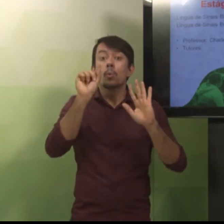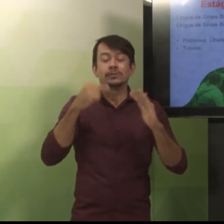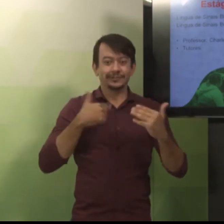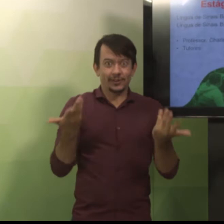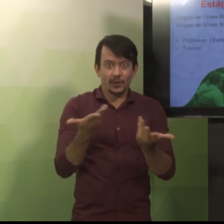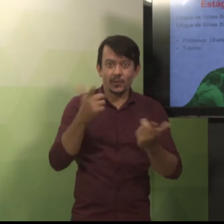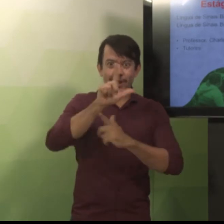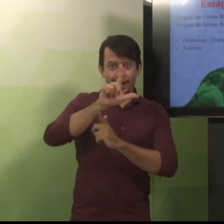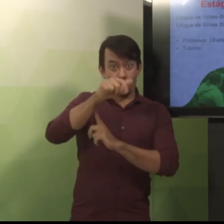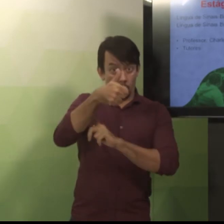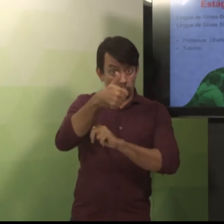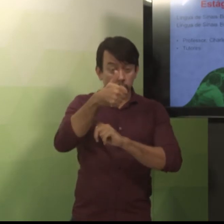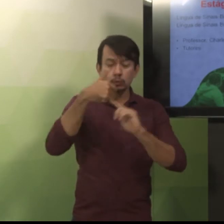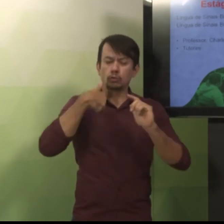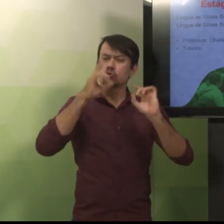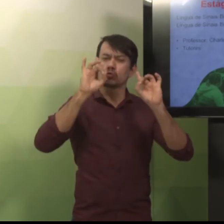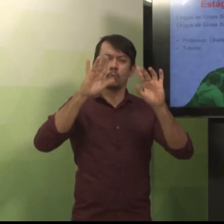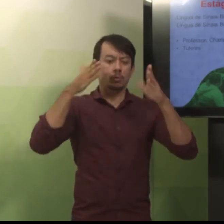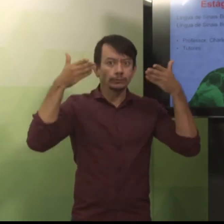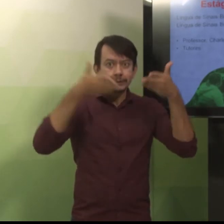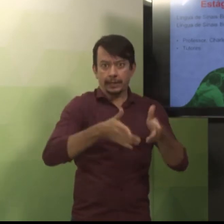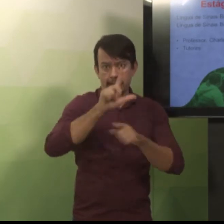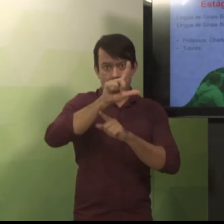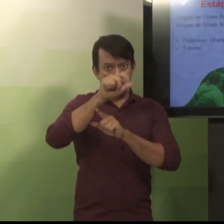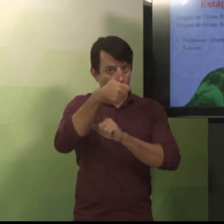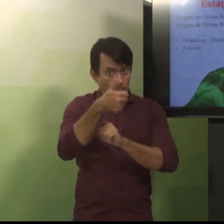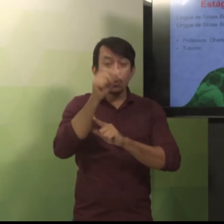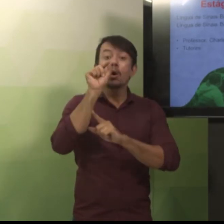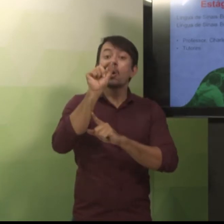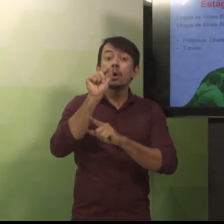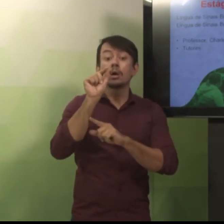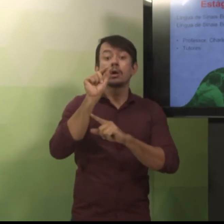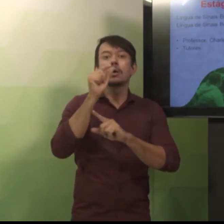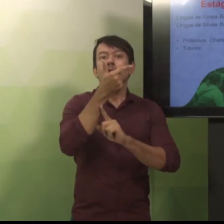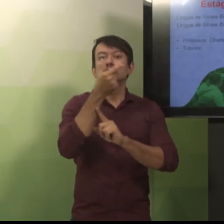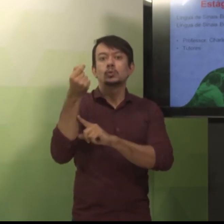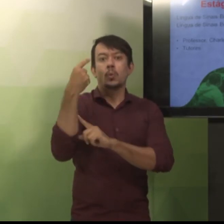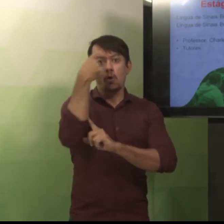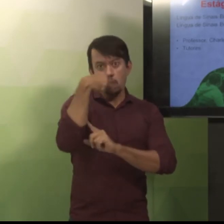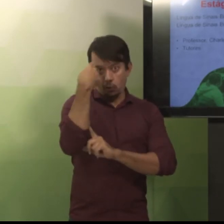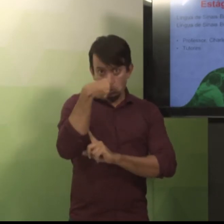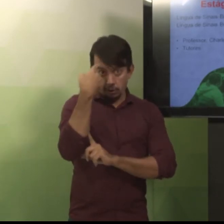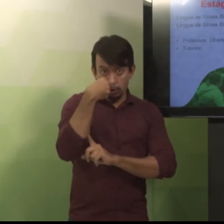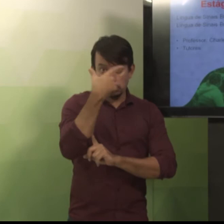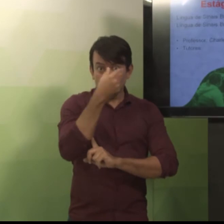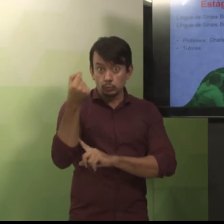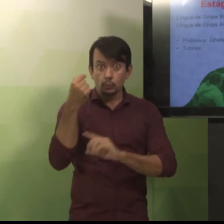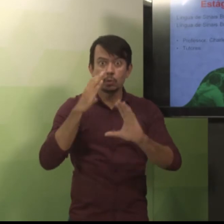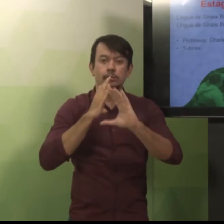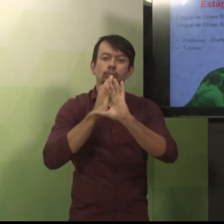posteriormente. Então, agora iniciaremos o estágio em L1, esse é o nosso foco, com 200